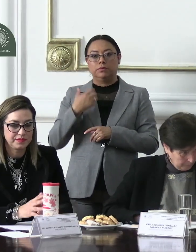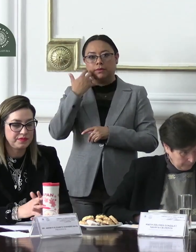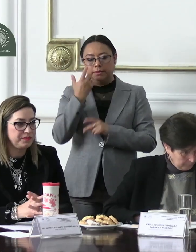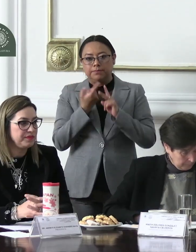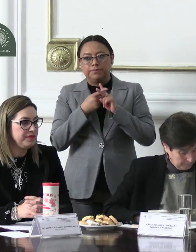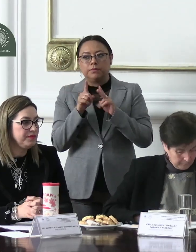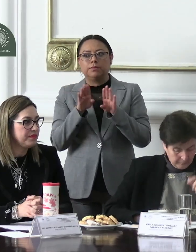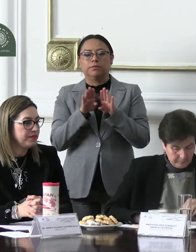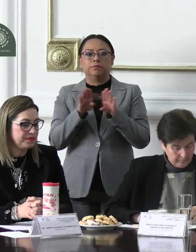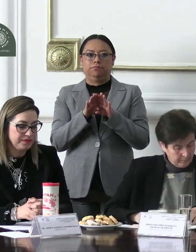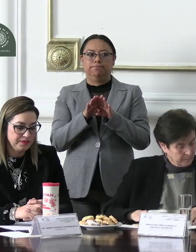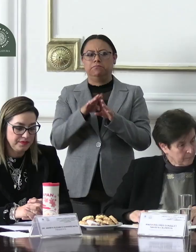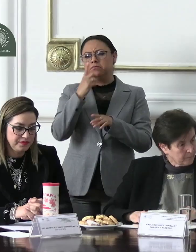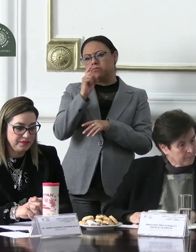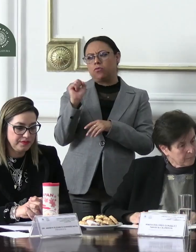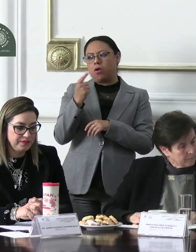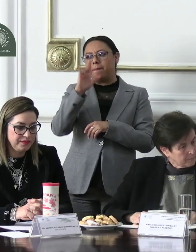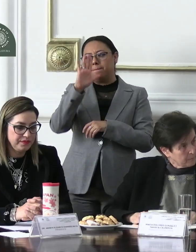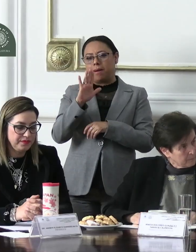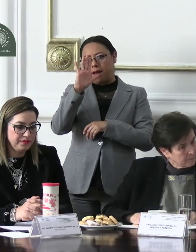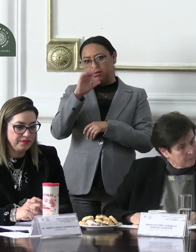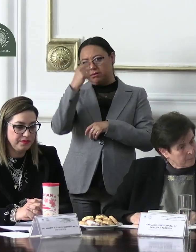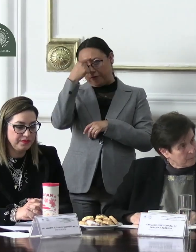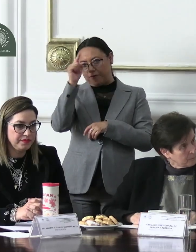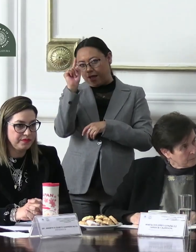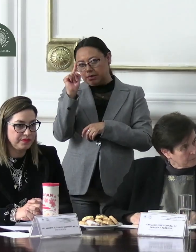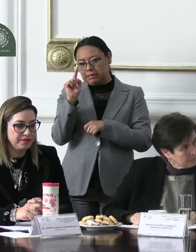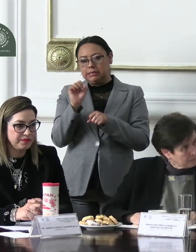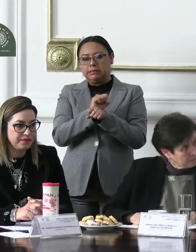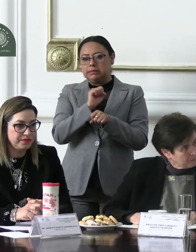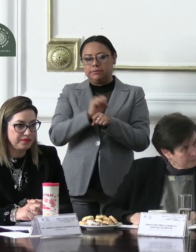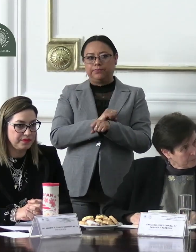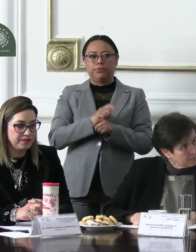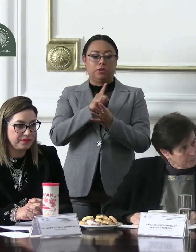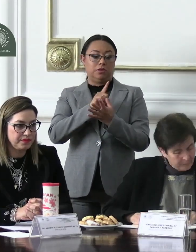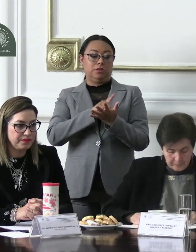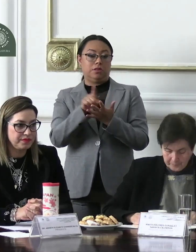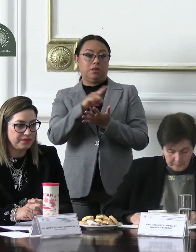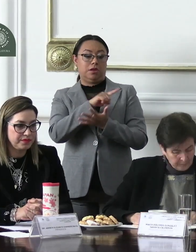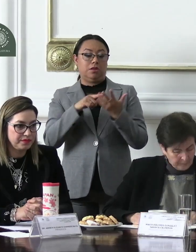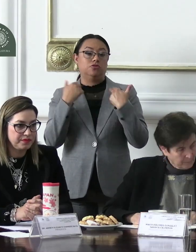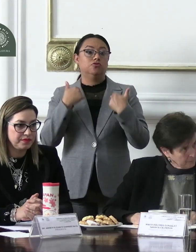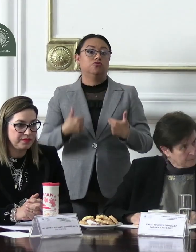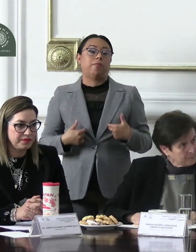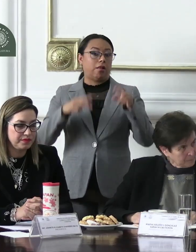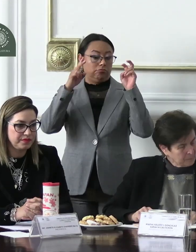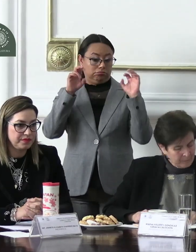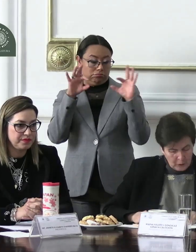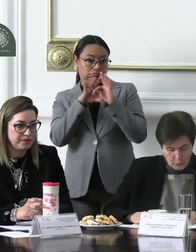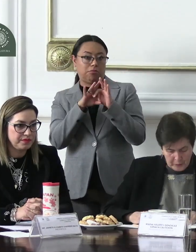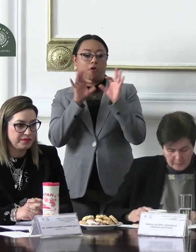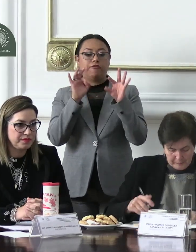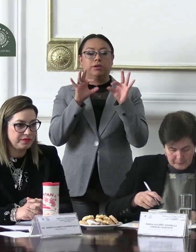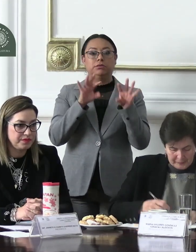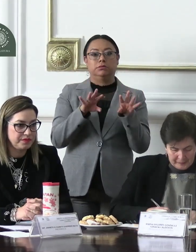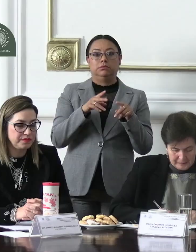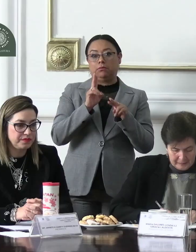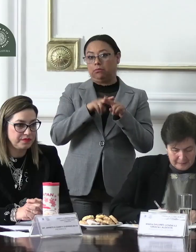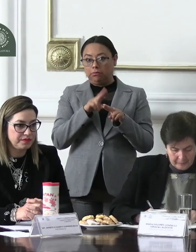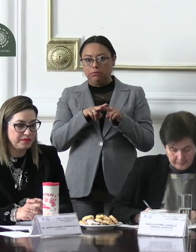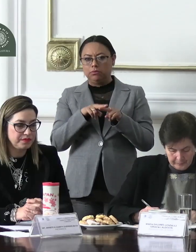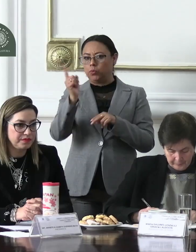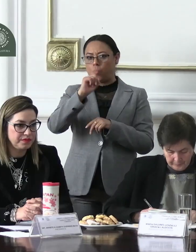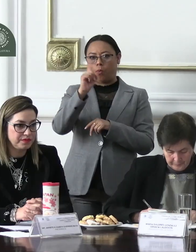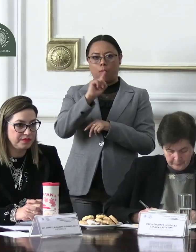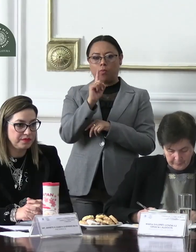algo simple pero muy profundo: los derechos humanos no son un tema de escritorio, y sé que usted lo sabe y que lo ha caminado,